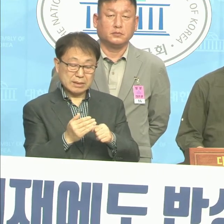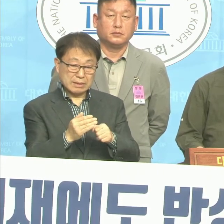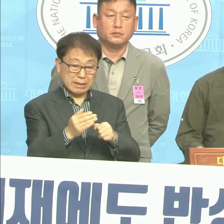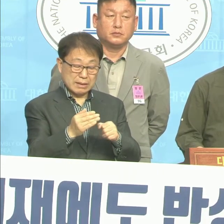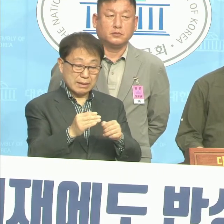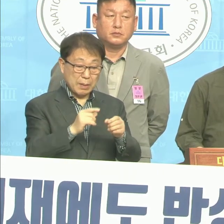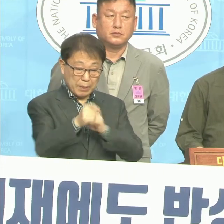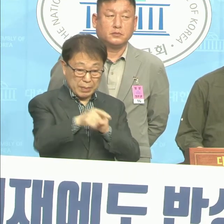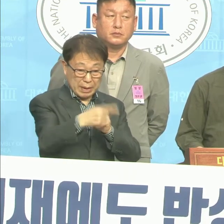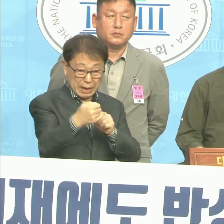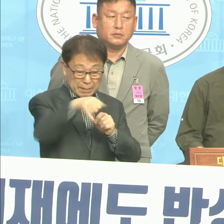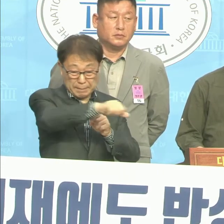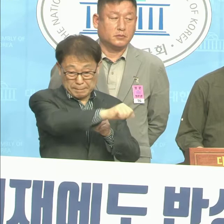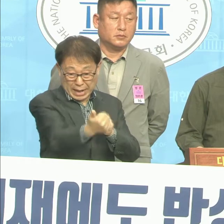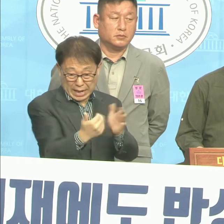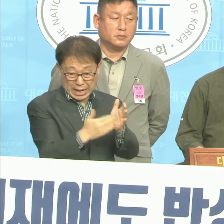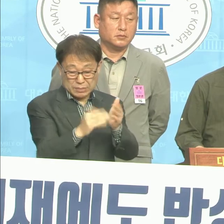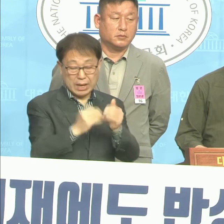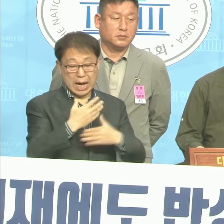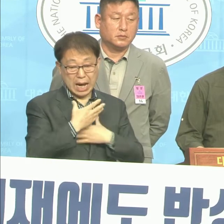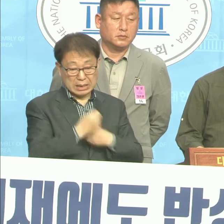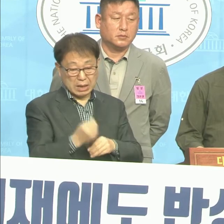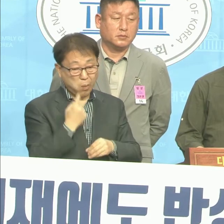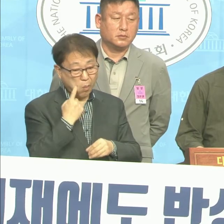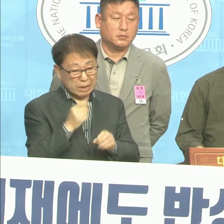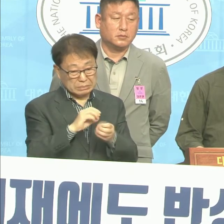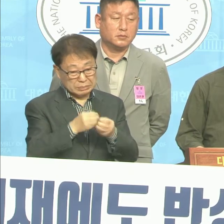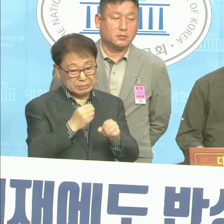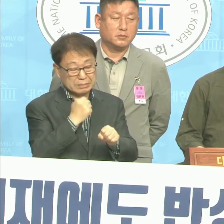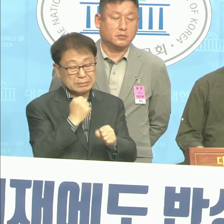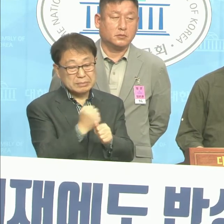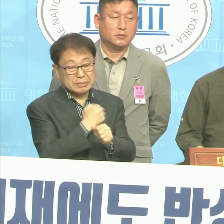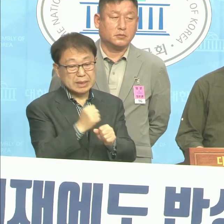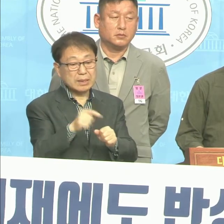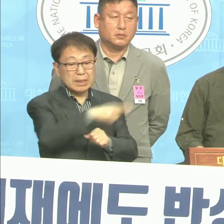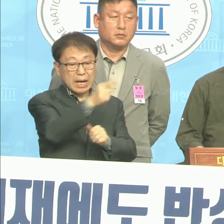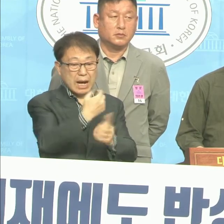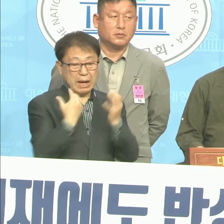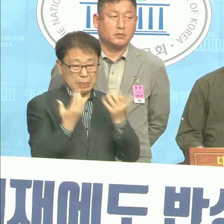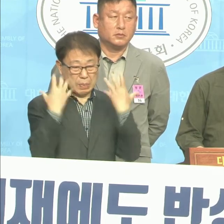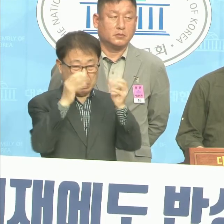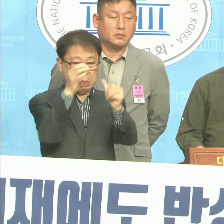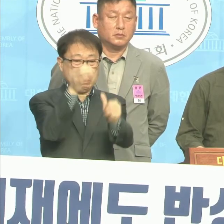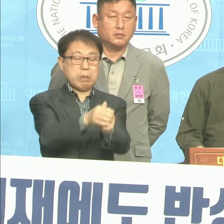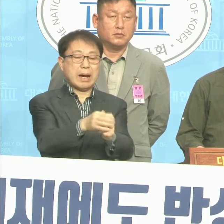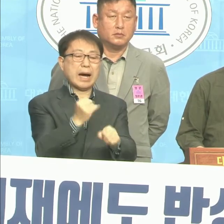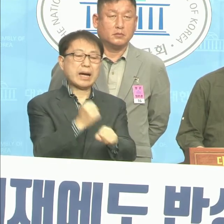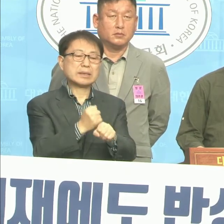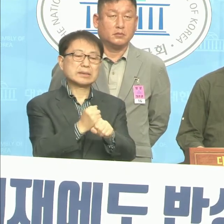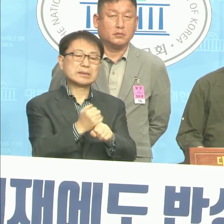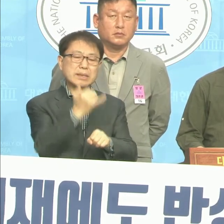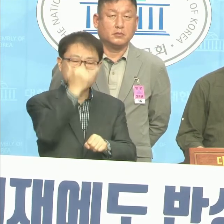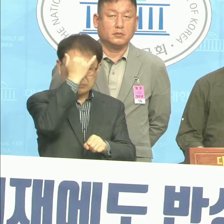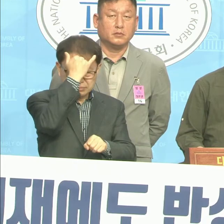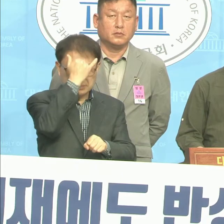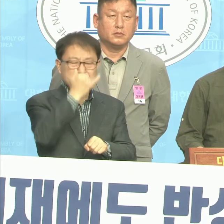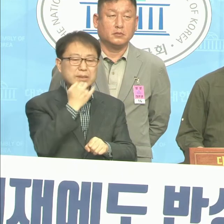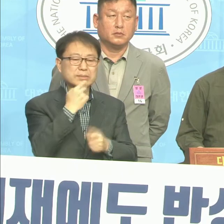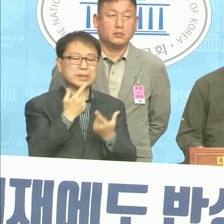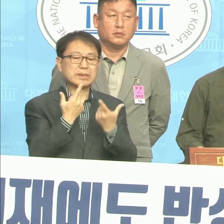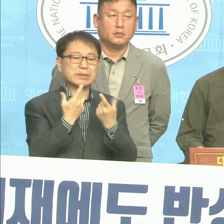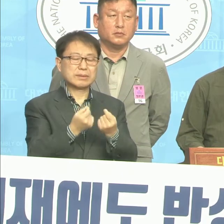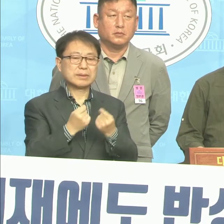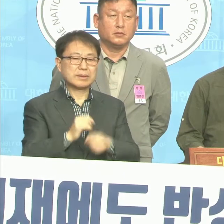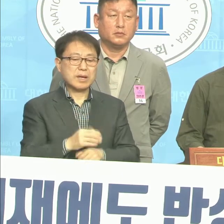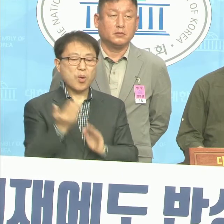안전 사고를 내고도 안된 팀이 4억원 을 조작하여 현영 세계 책임과 비용을 증가하는 비도덕적이고 팔은 최 행위와